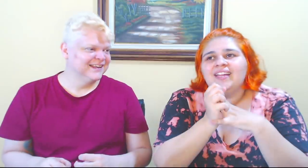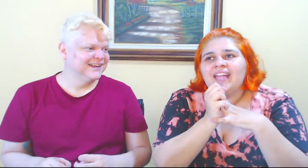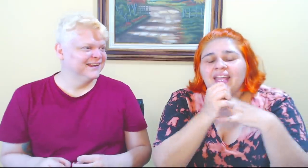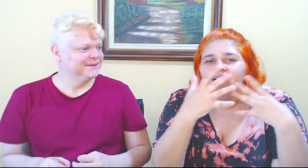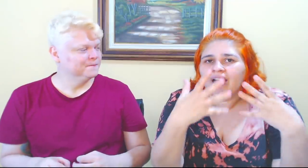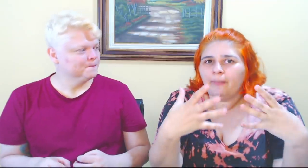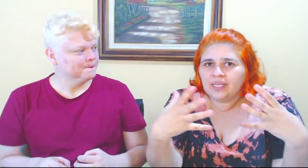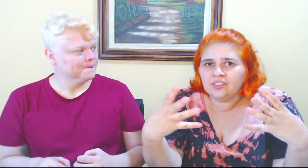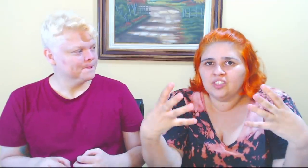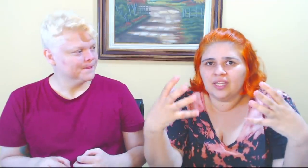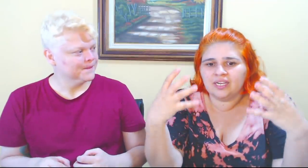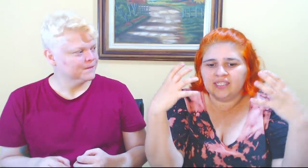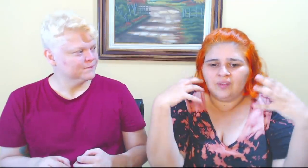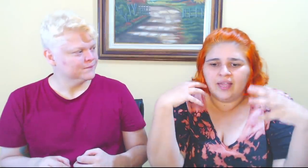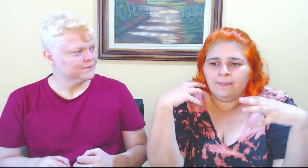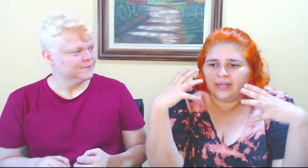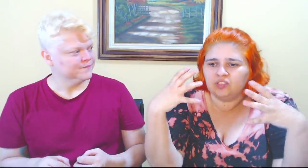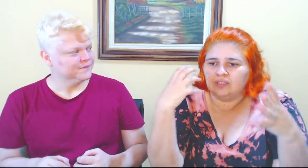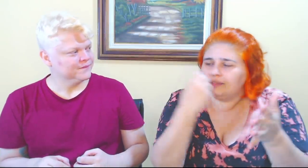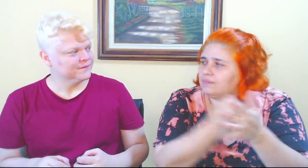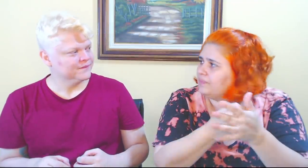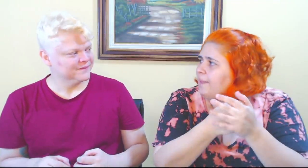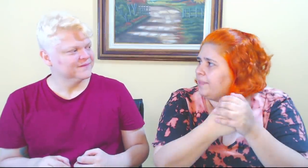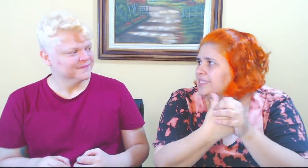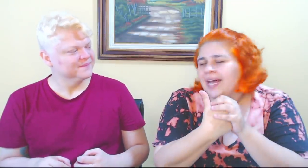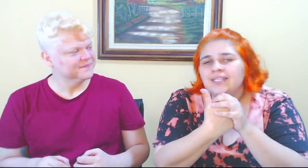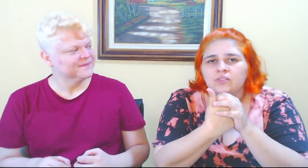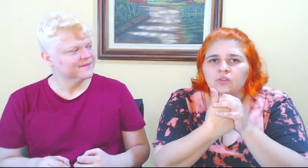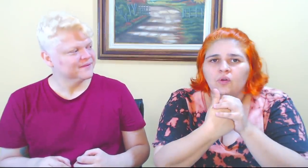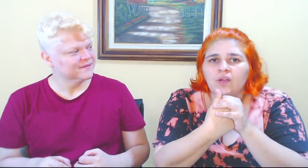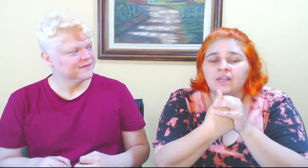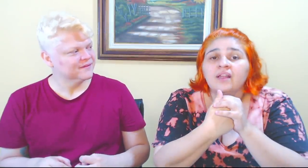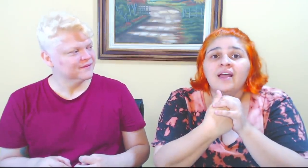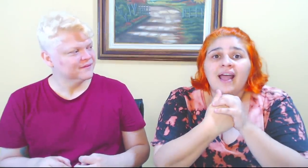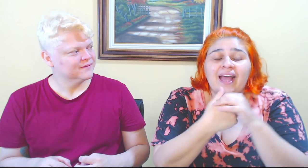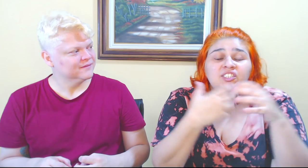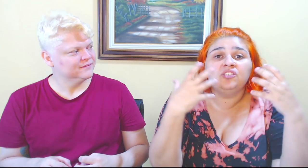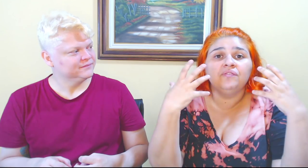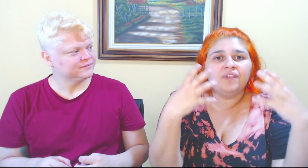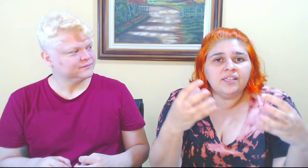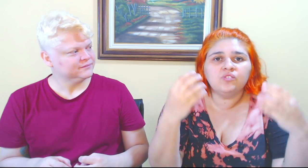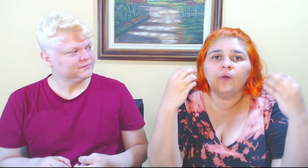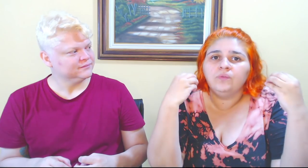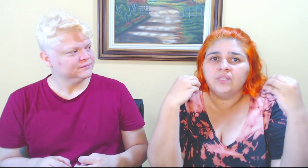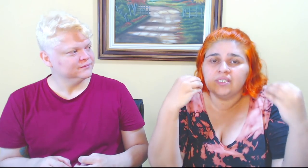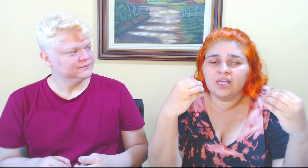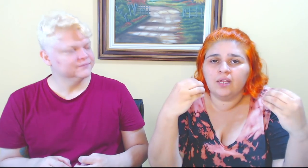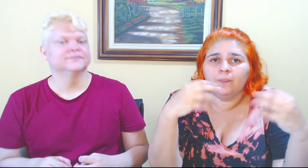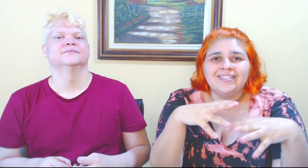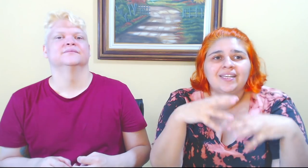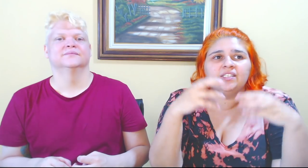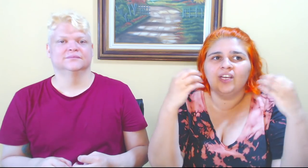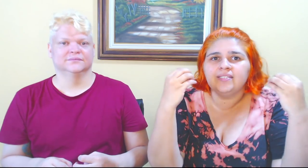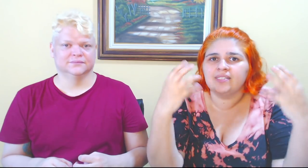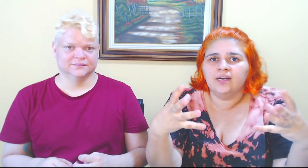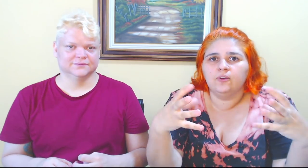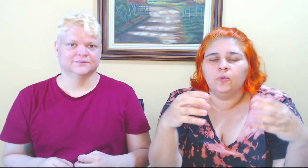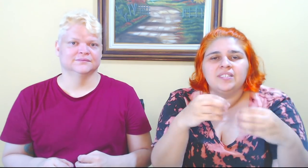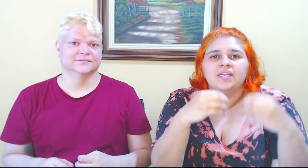tecnicamente Trazendo aí a parte Pesada do Nolan A gente vê isso acontecer Numa cena de ação Numa cena